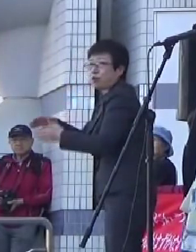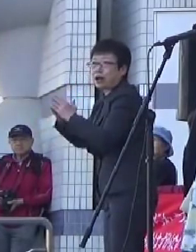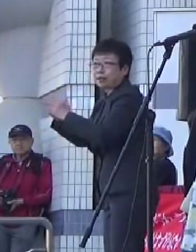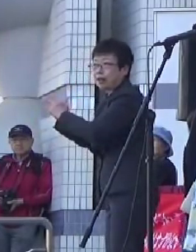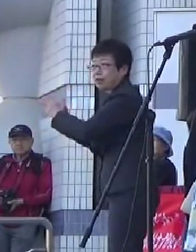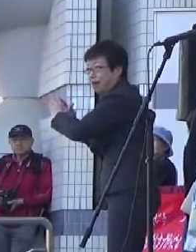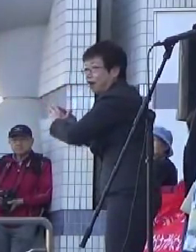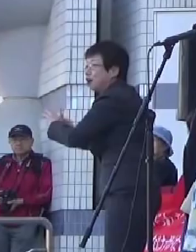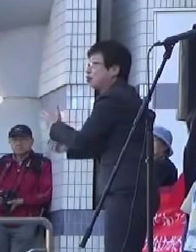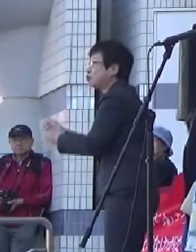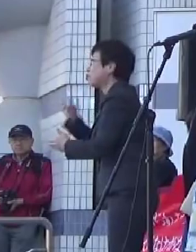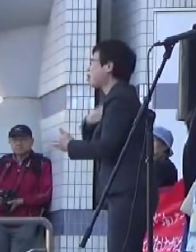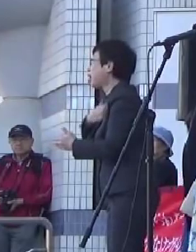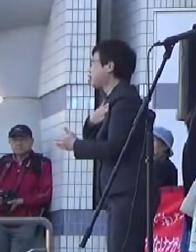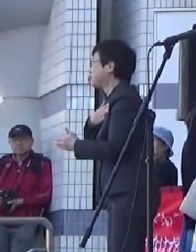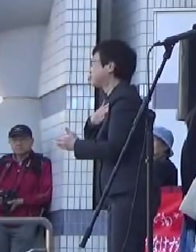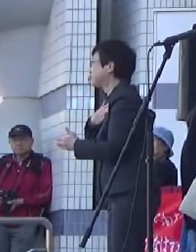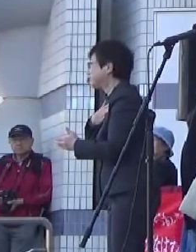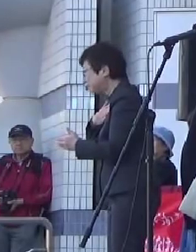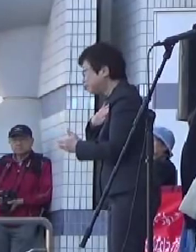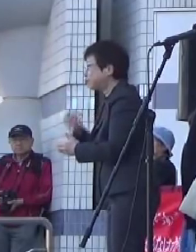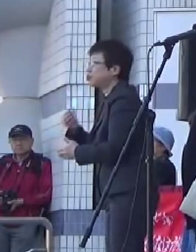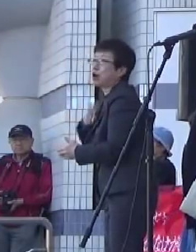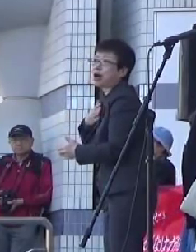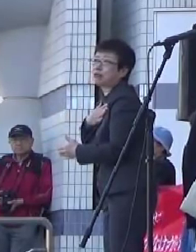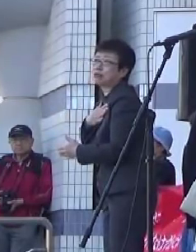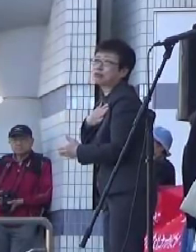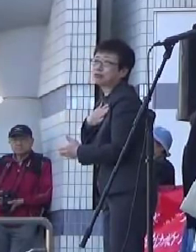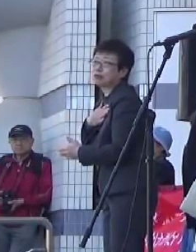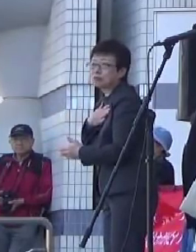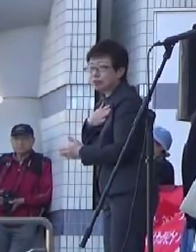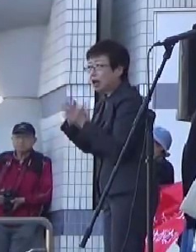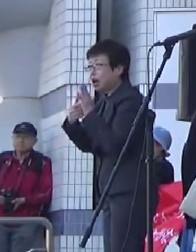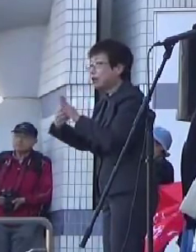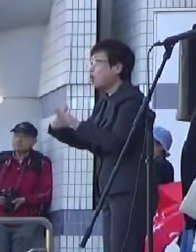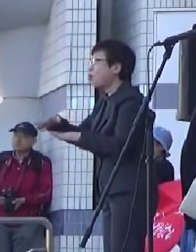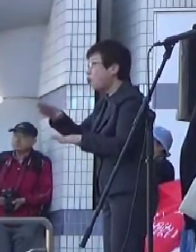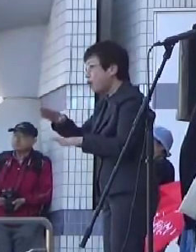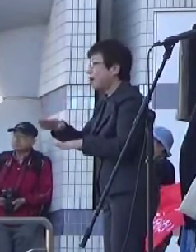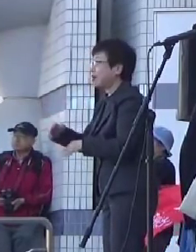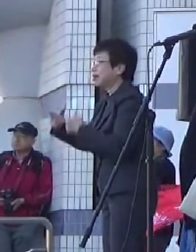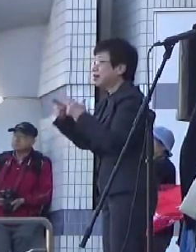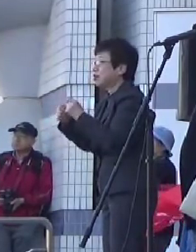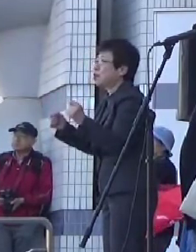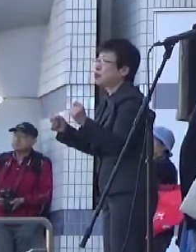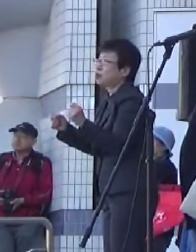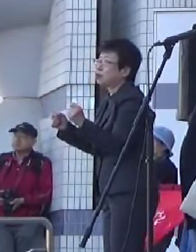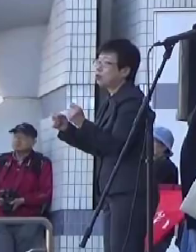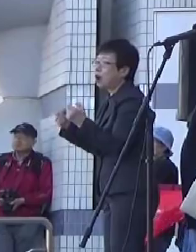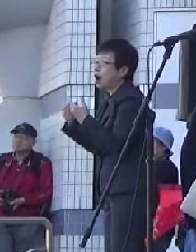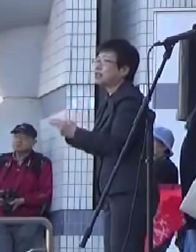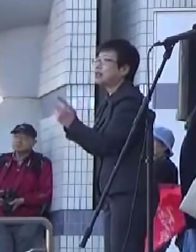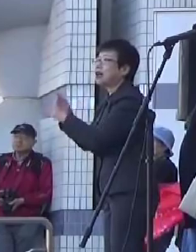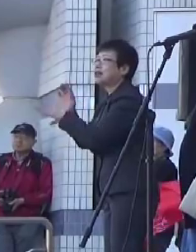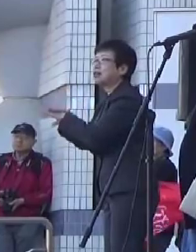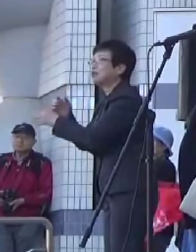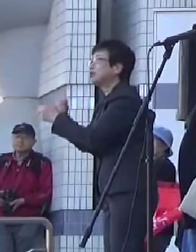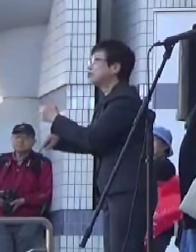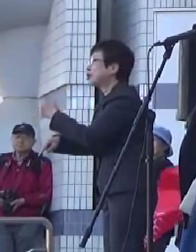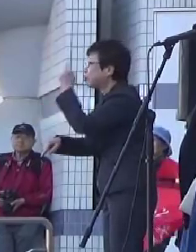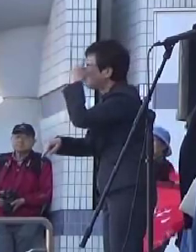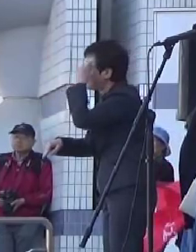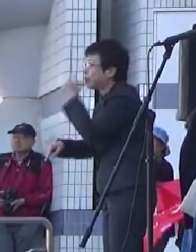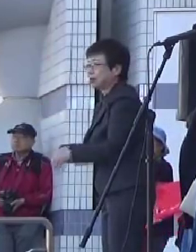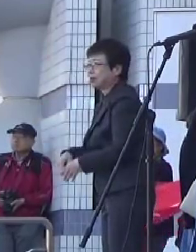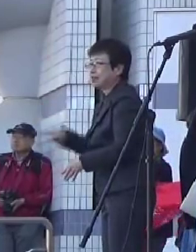です、リアルタイムで分かるんですってアピールする方がね、日本にとっての安全対策だと思う。2020